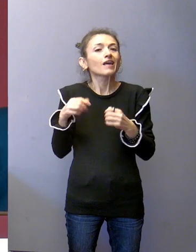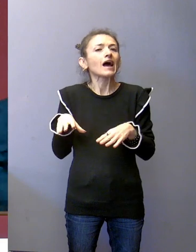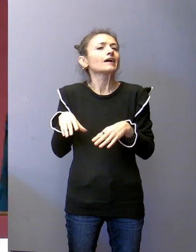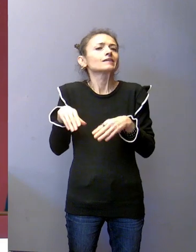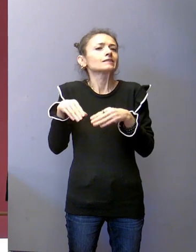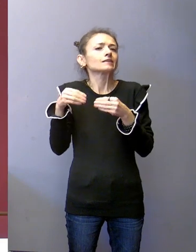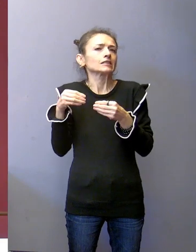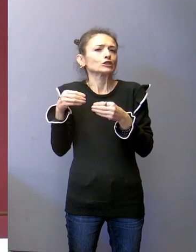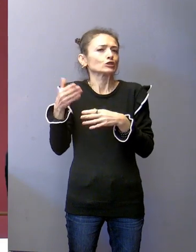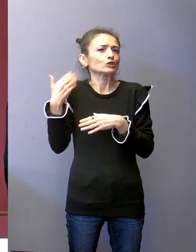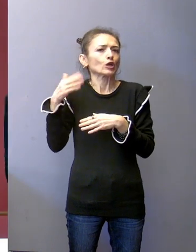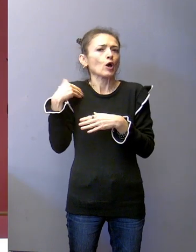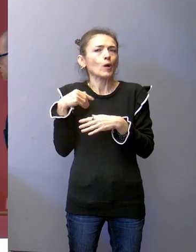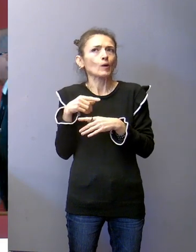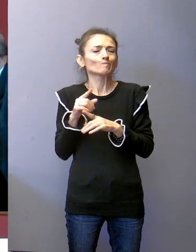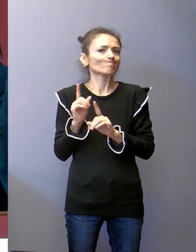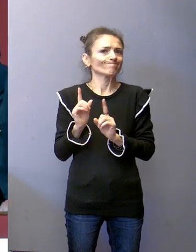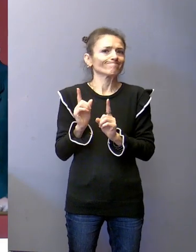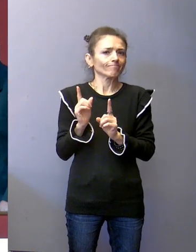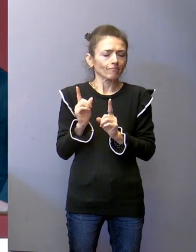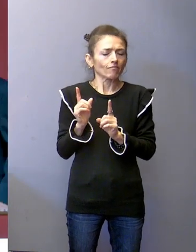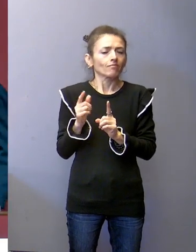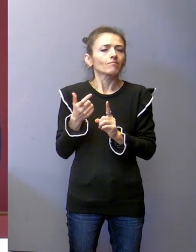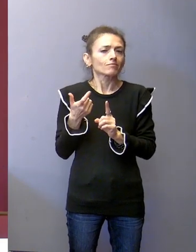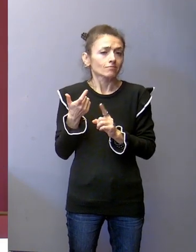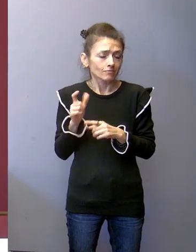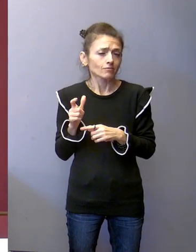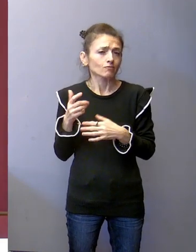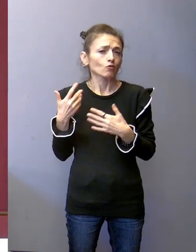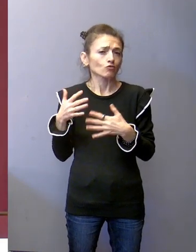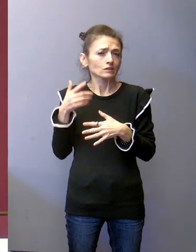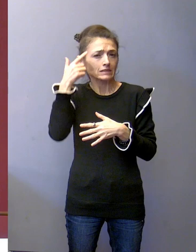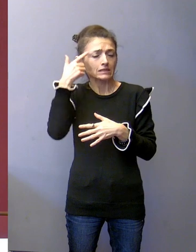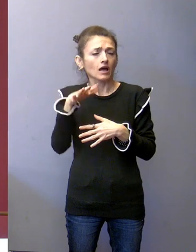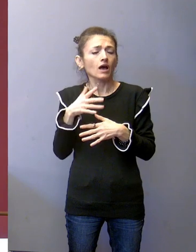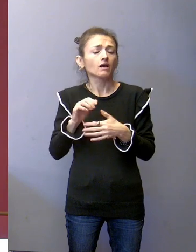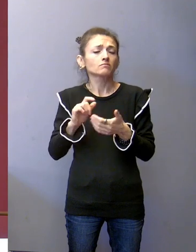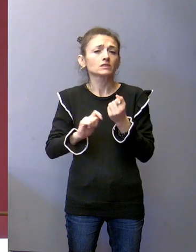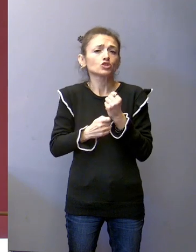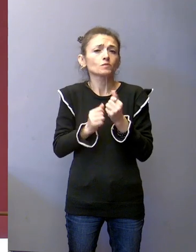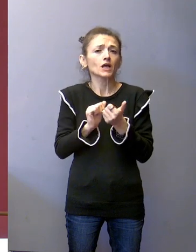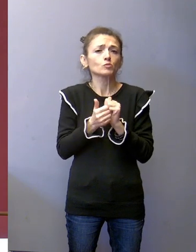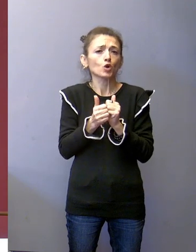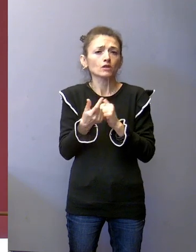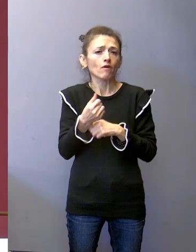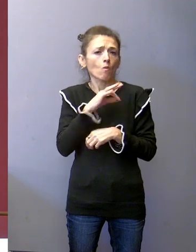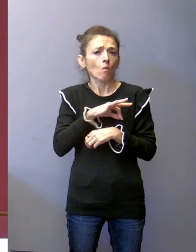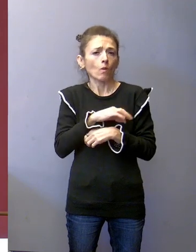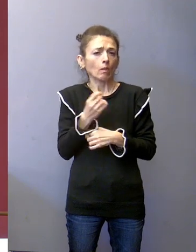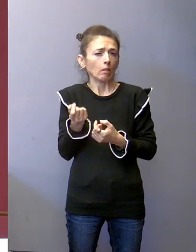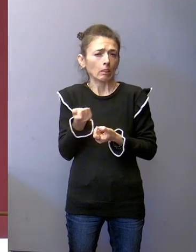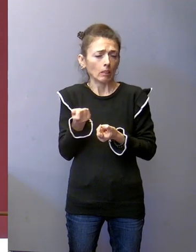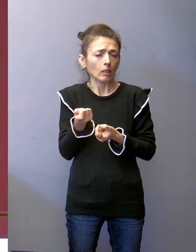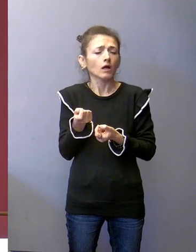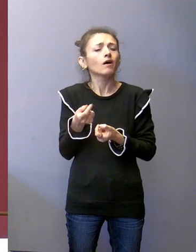non era nelle corde proprio perché notoriamente è la disciplina sportiva meno redditizia ad occupare oltre la